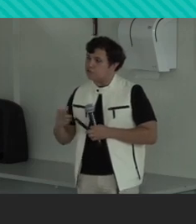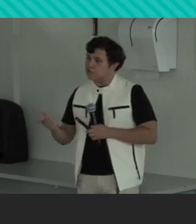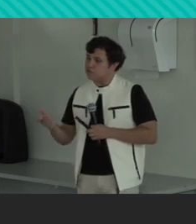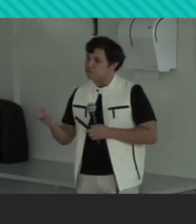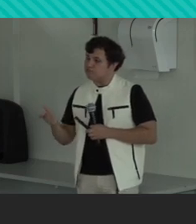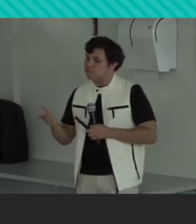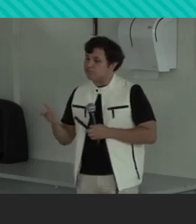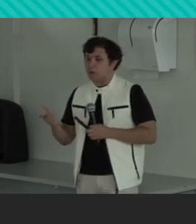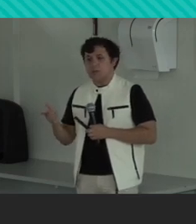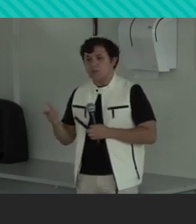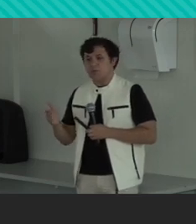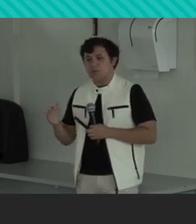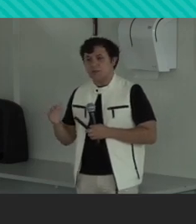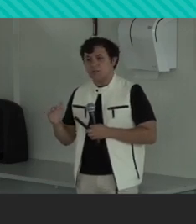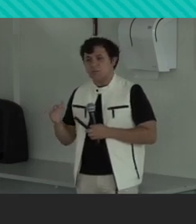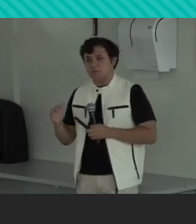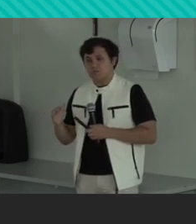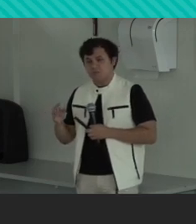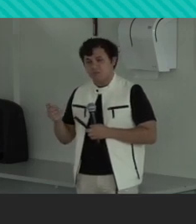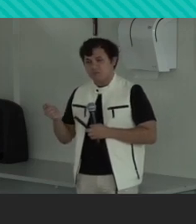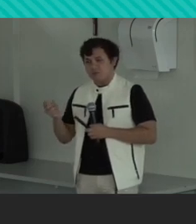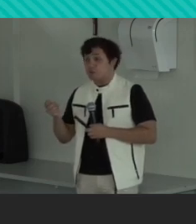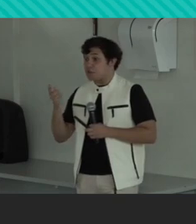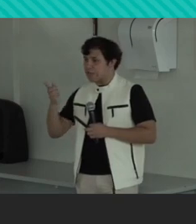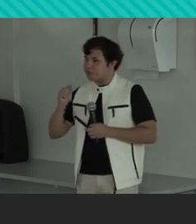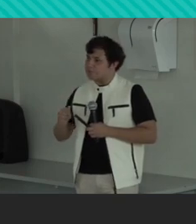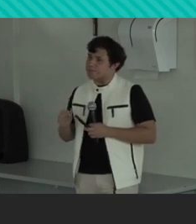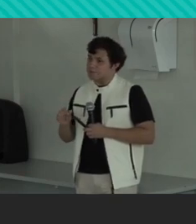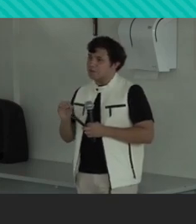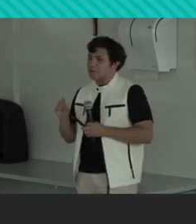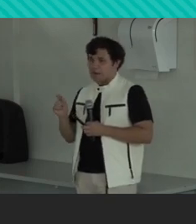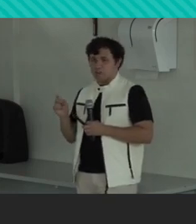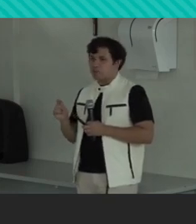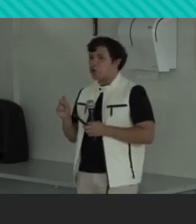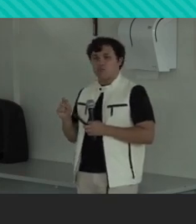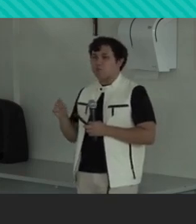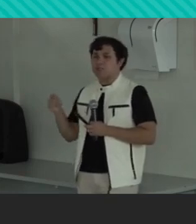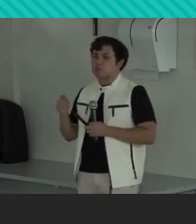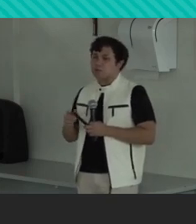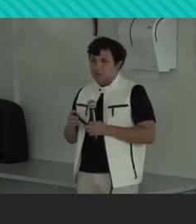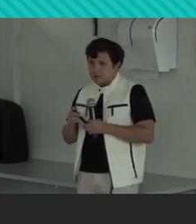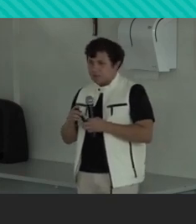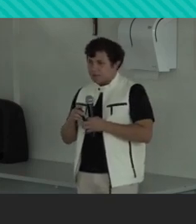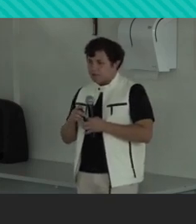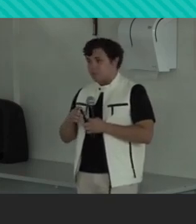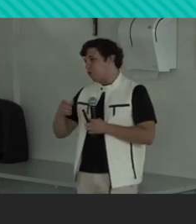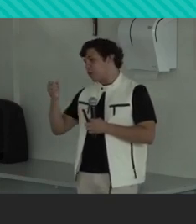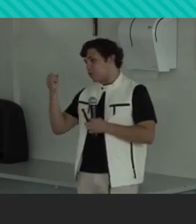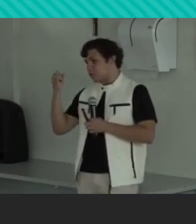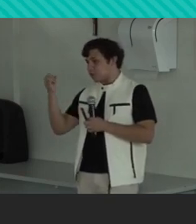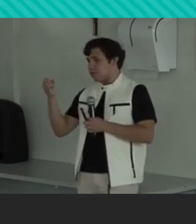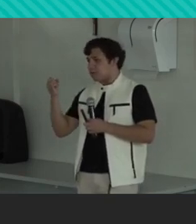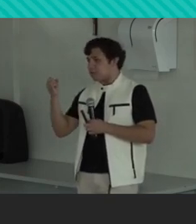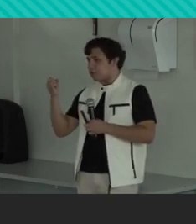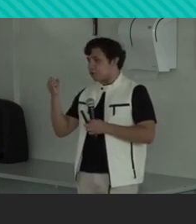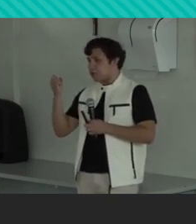sus, ¿cómo decir? Honorarios. Honorarios, no es un puesto. No, por lo tanto, no tiene vacaciones,